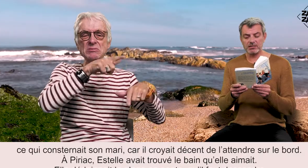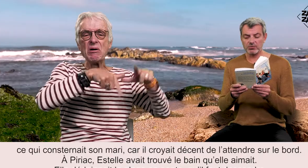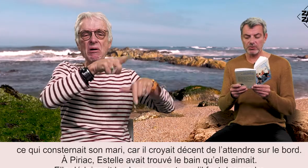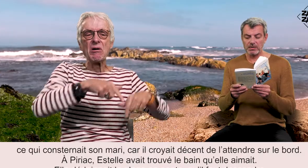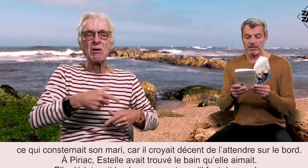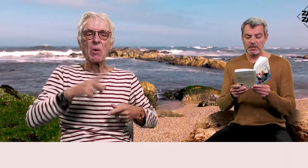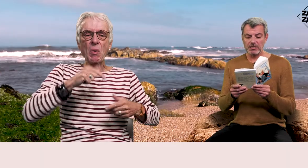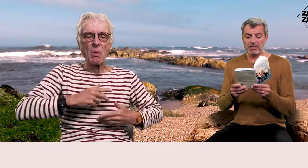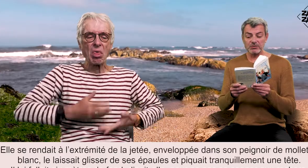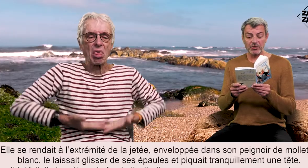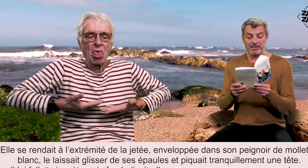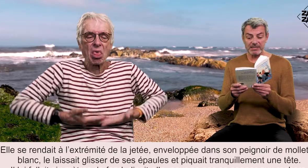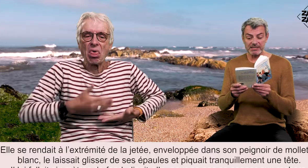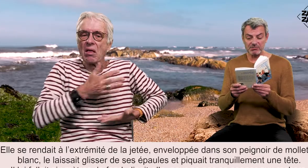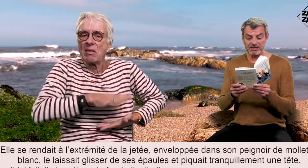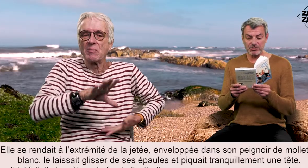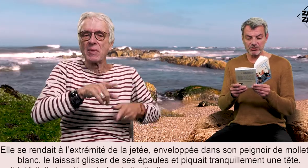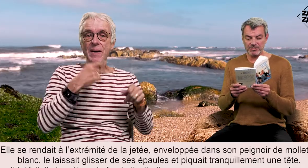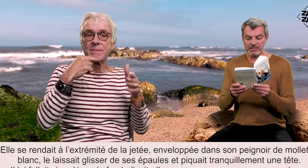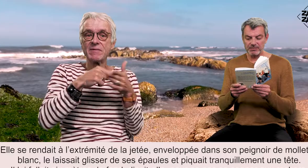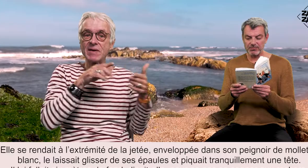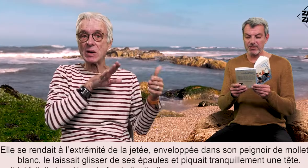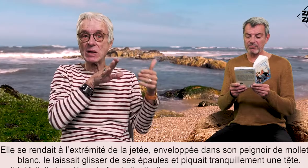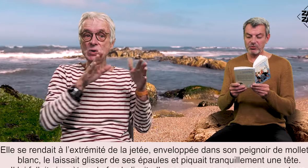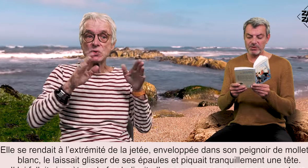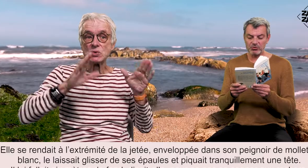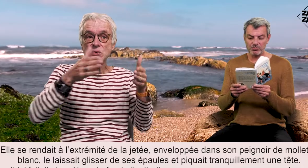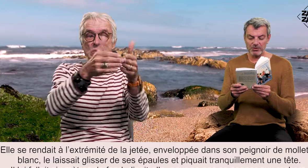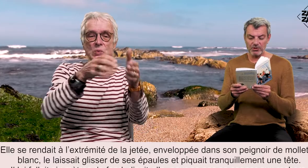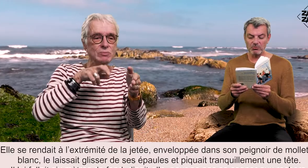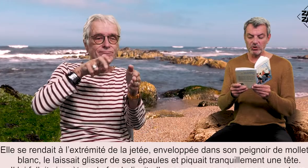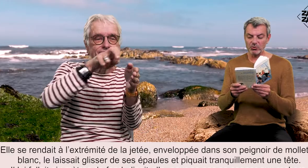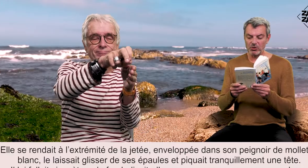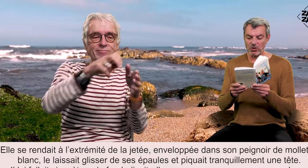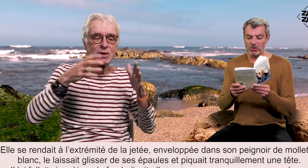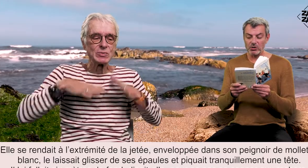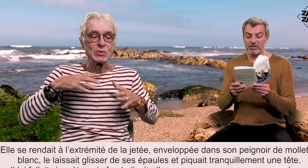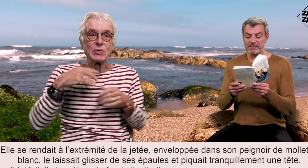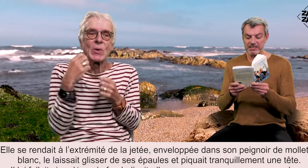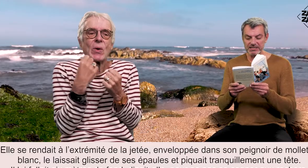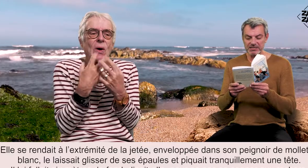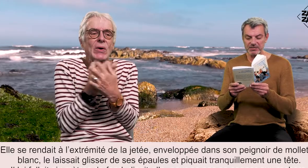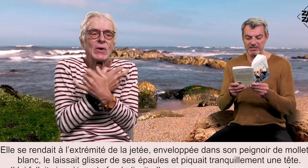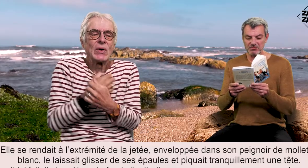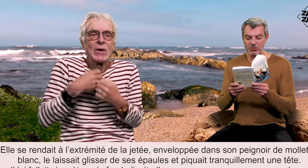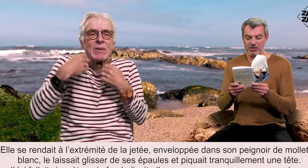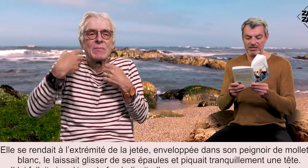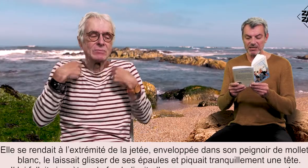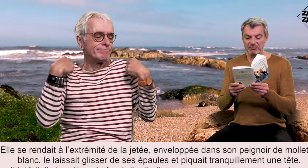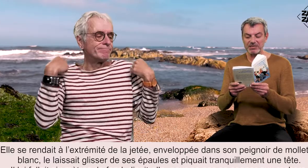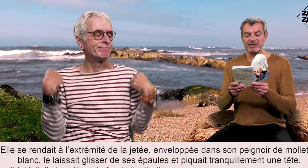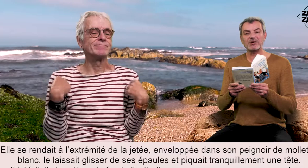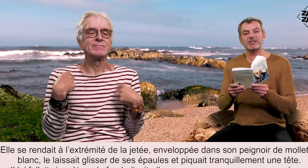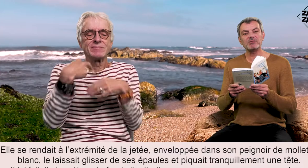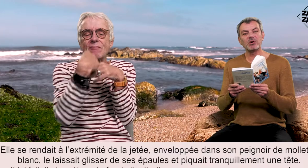jusqu'à la ceinture. Elle se rendait à l'extrémité de la jetée, enveloppée dans son peignoir de molleton blanc, le laissait glisser de ses épaules